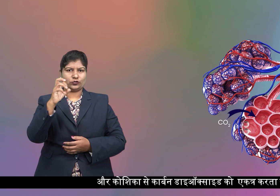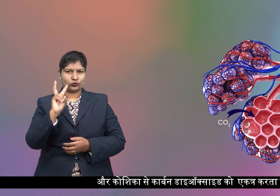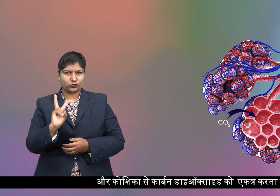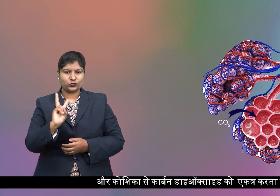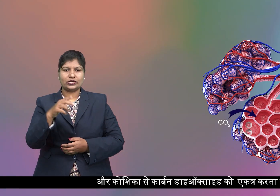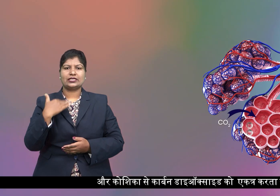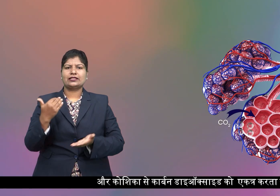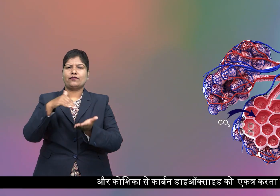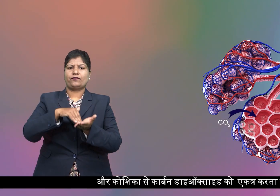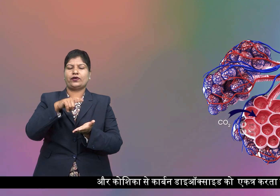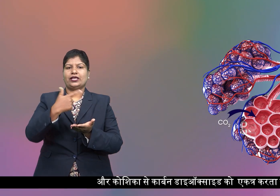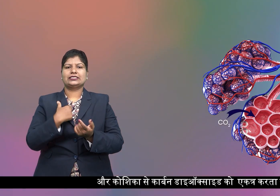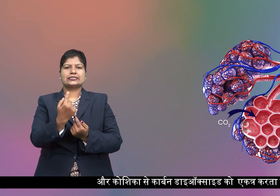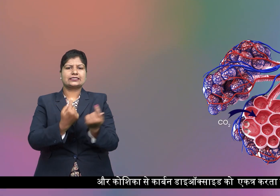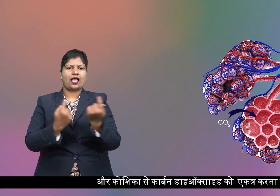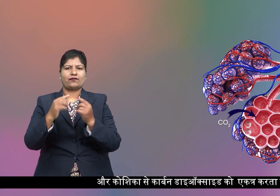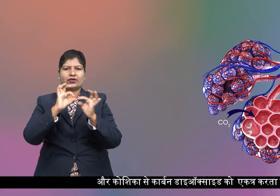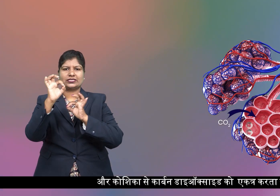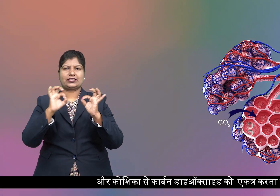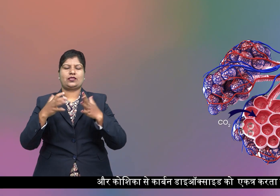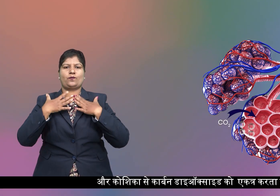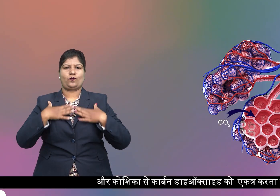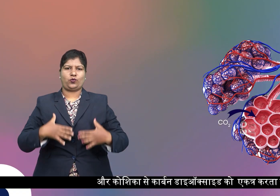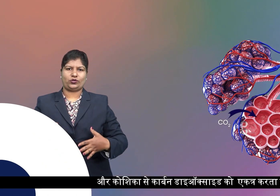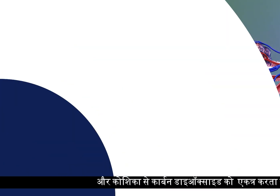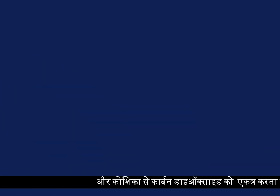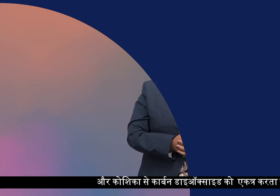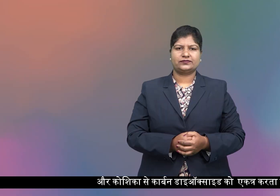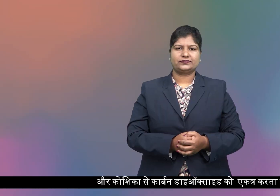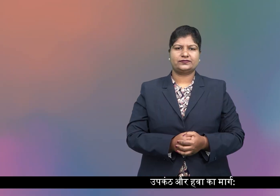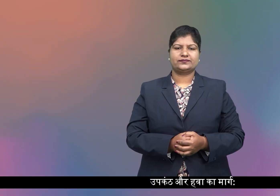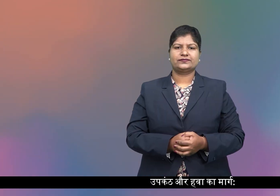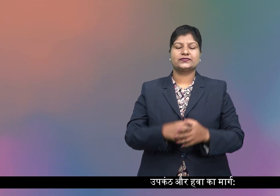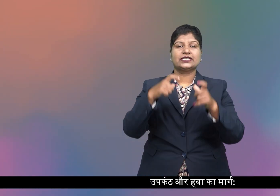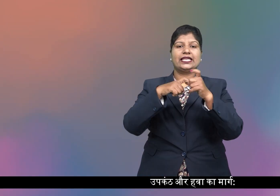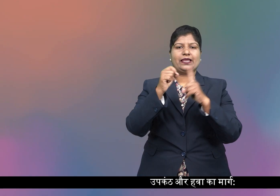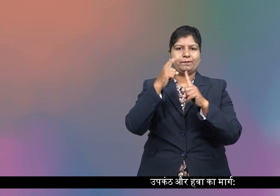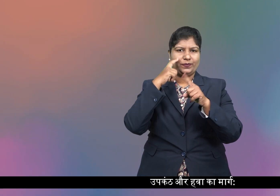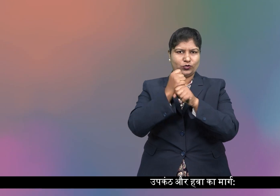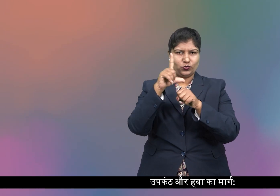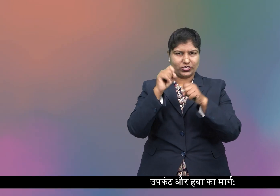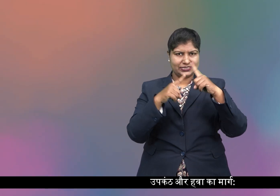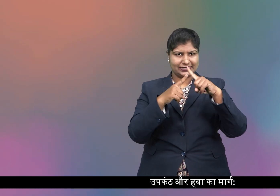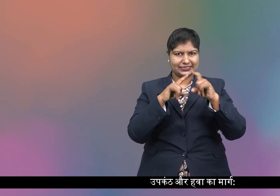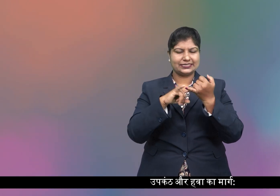से कार्बन डाइऑक्साइड को एकत्रित करता है। उपकंठ और हवा का